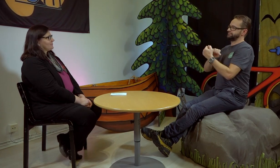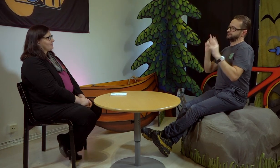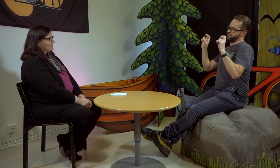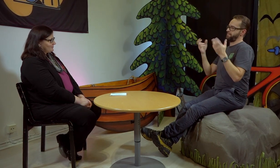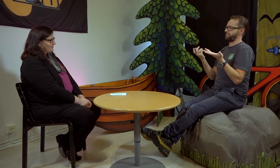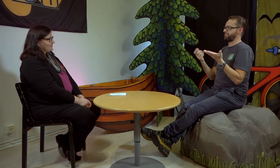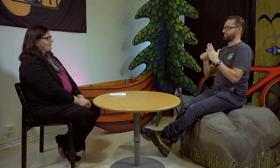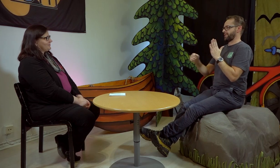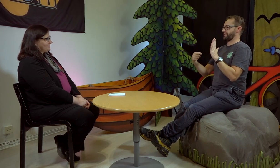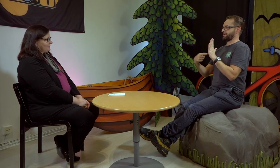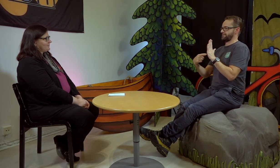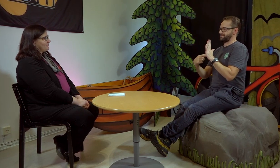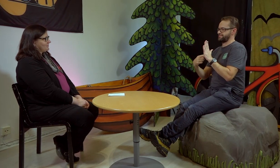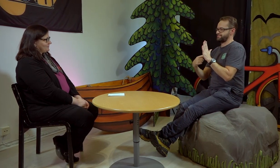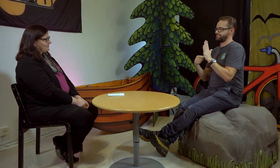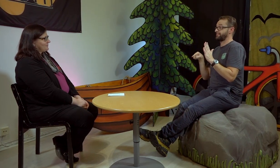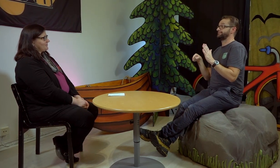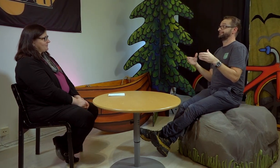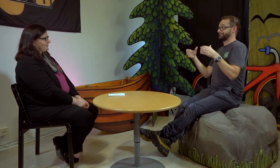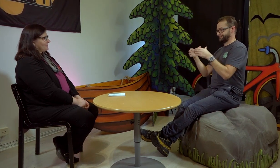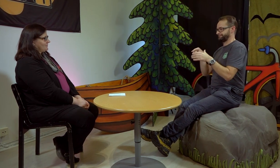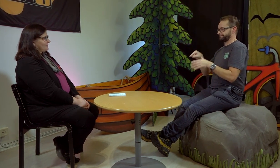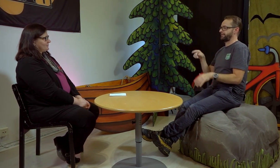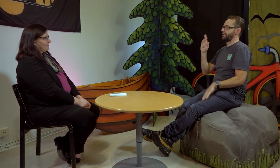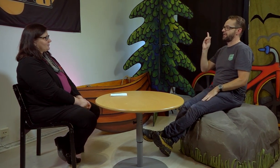oli se teema, tämmöinen esimerkki ihmisvallankumouksesta.